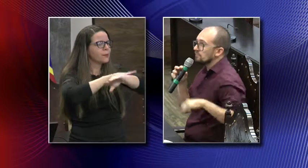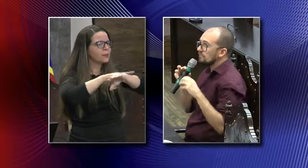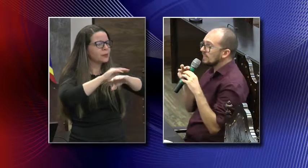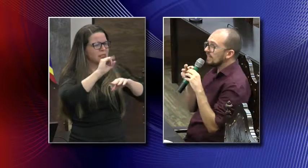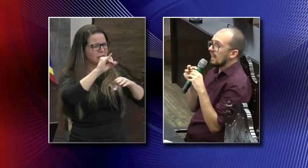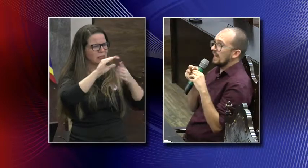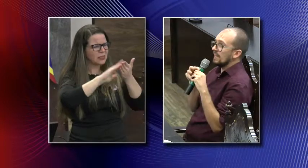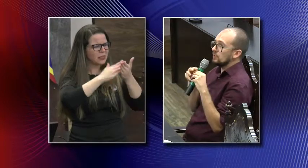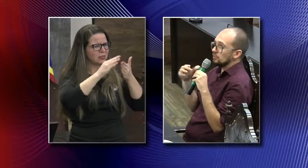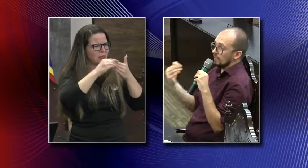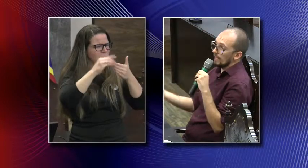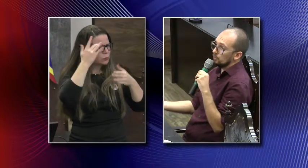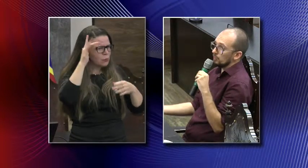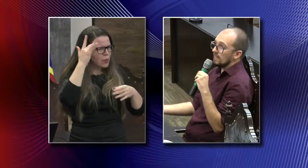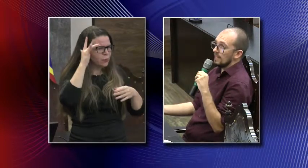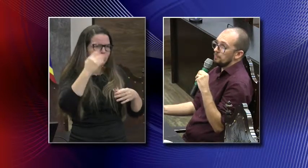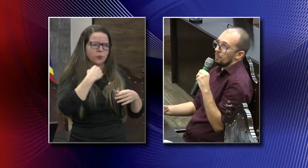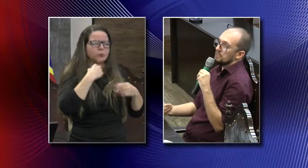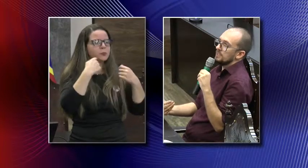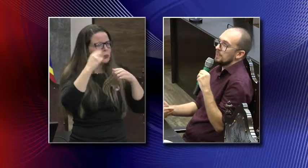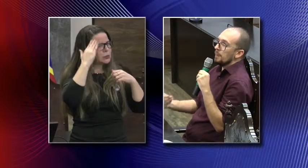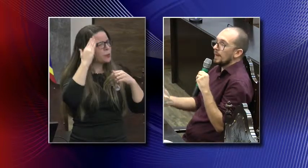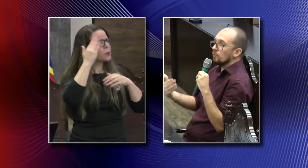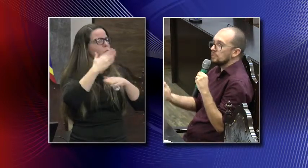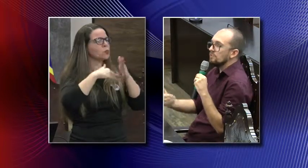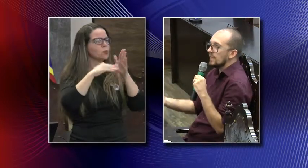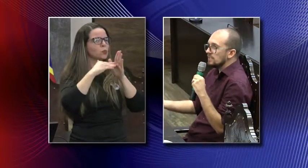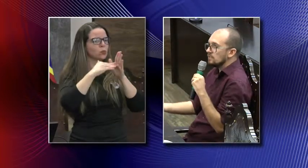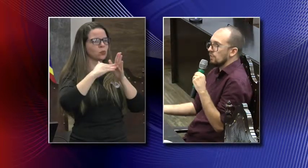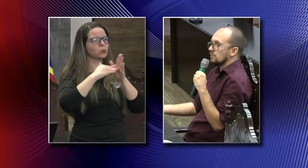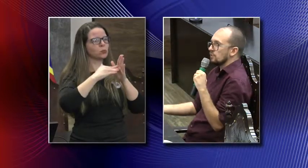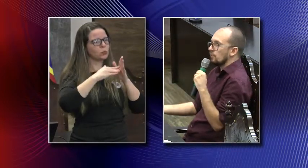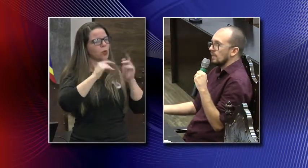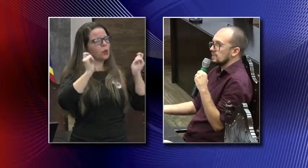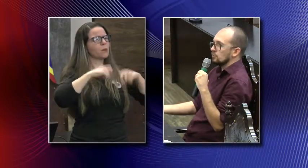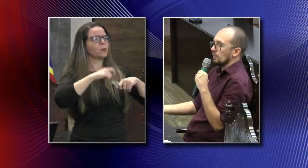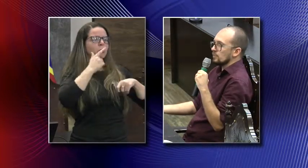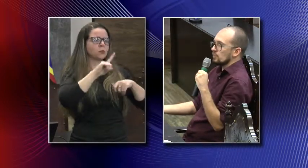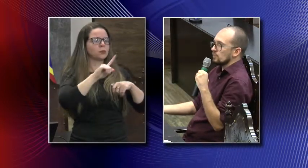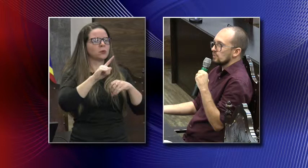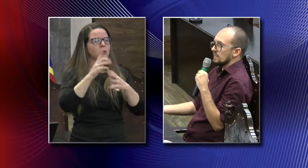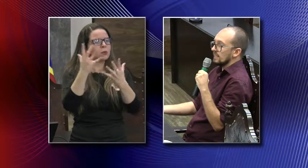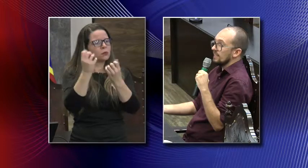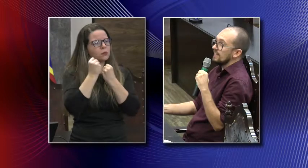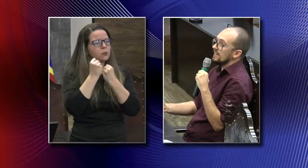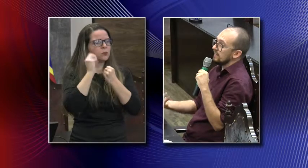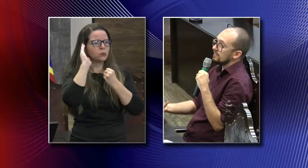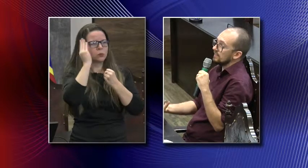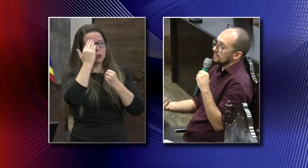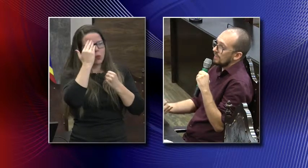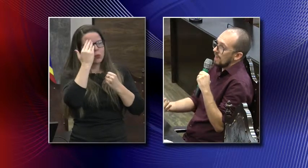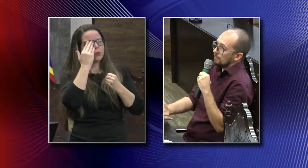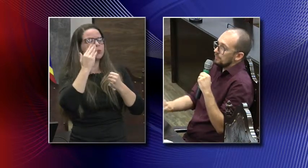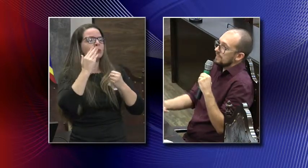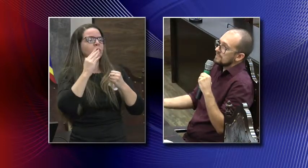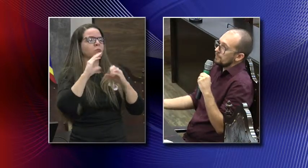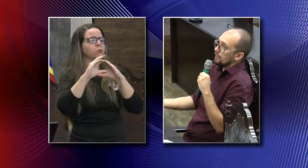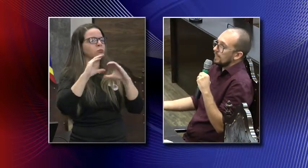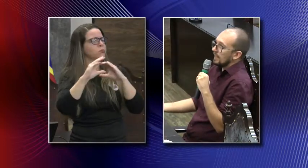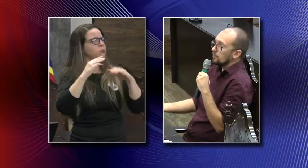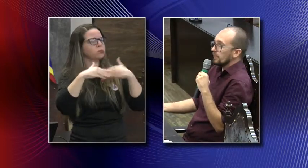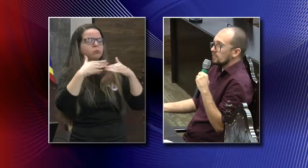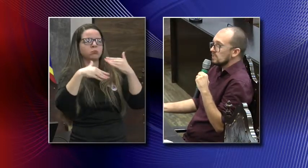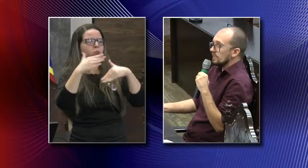ambiente. Além do que, ele pode deparar com diferentes formas de comunicação de uma pessoa com surdo-cegueira. Ele tem que estar apto, tem que